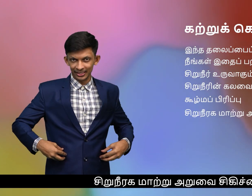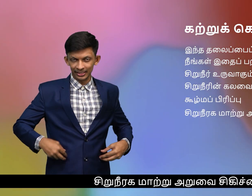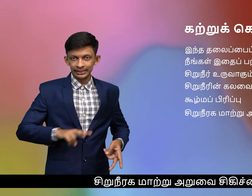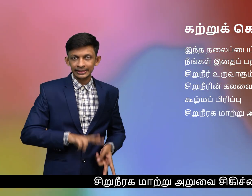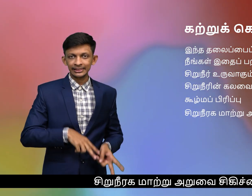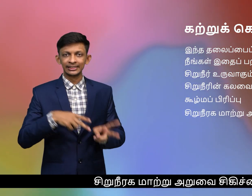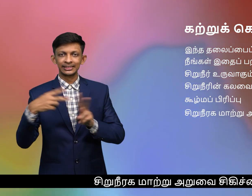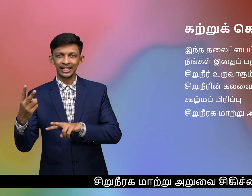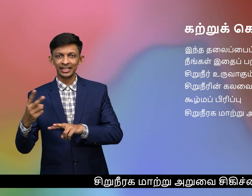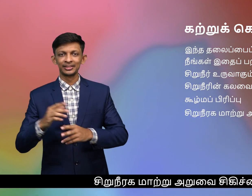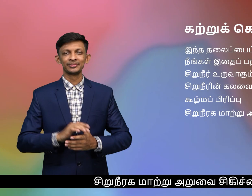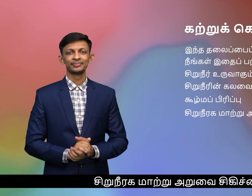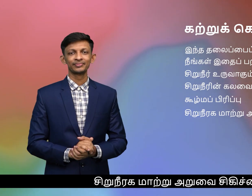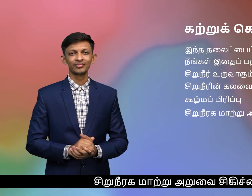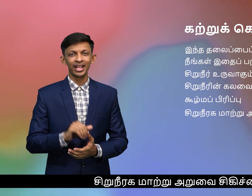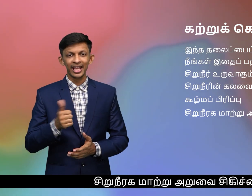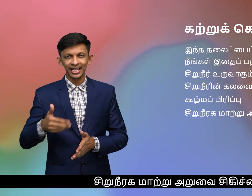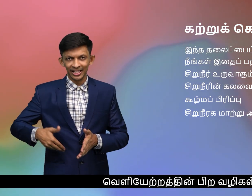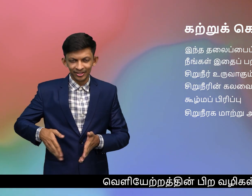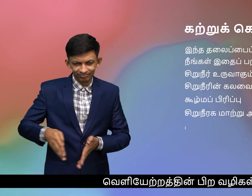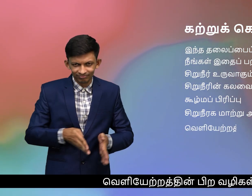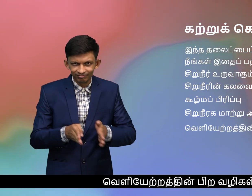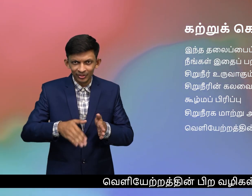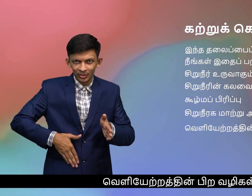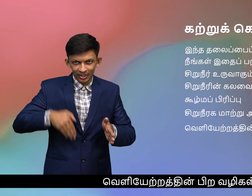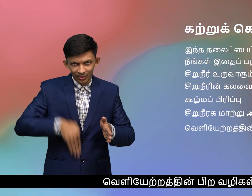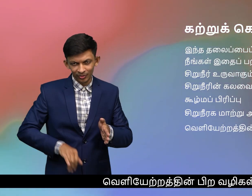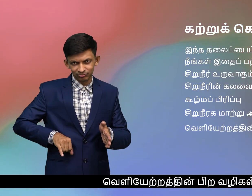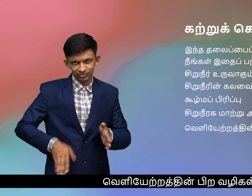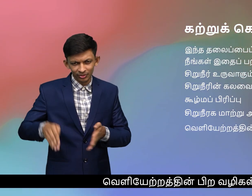சிறுநீரக மாற்று அறுவை சிகிச்சை, வெளியேற்றத்தின் பிற வழிகள்.